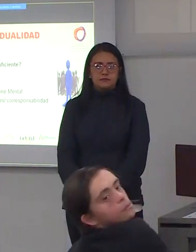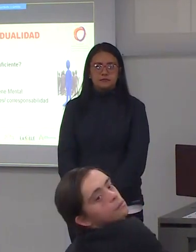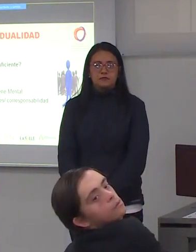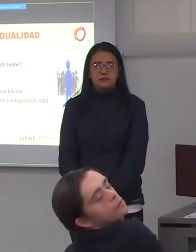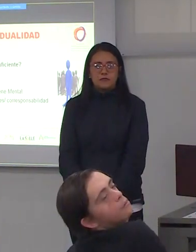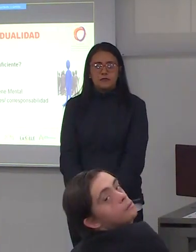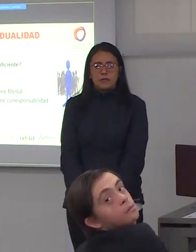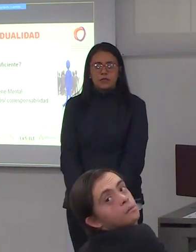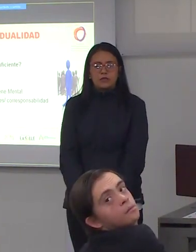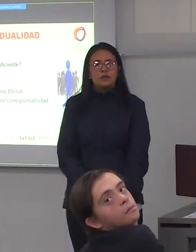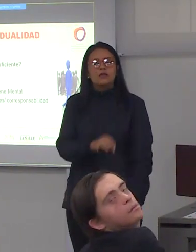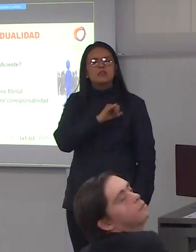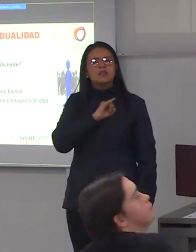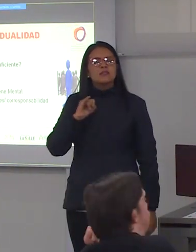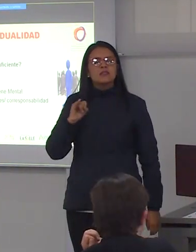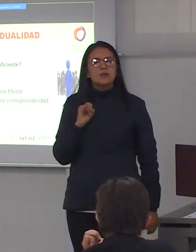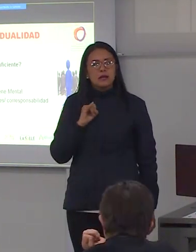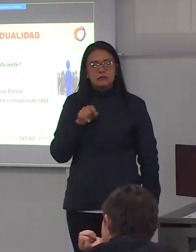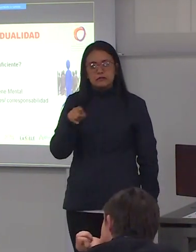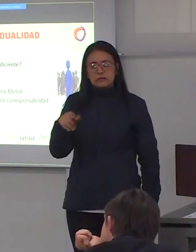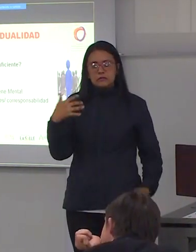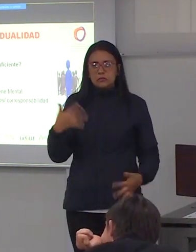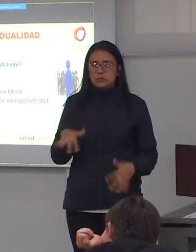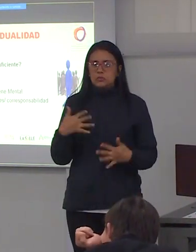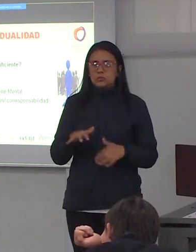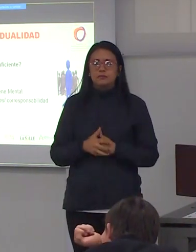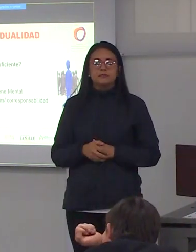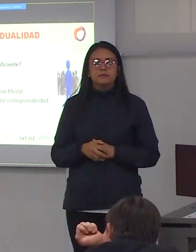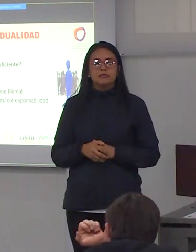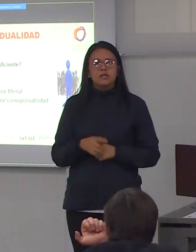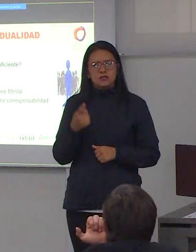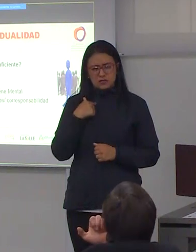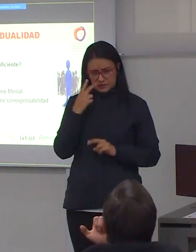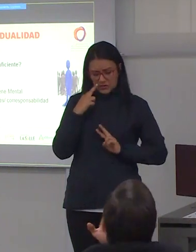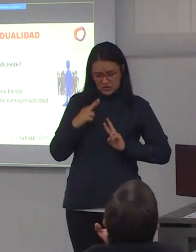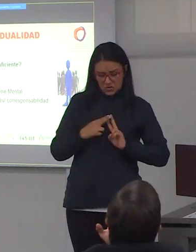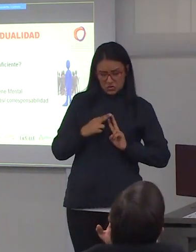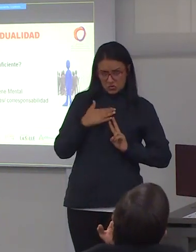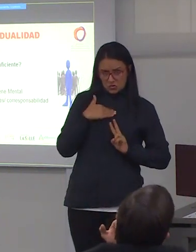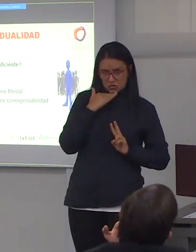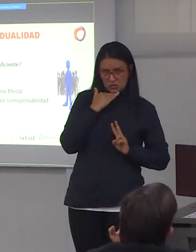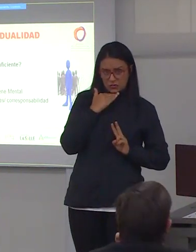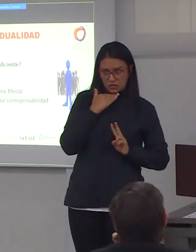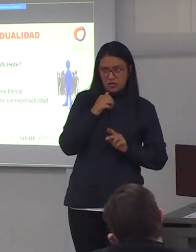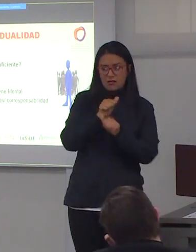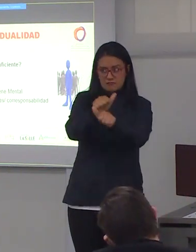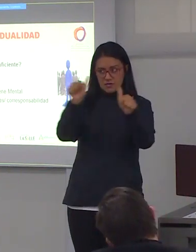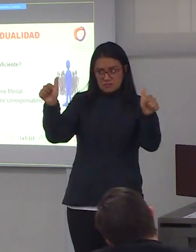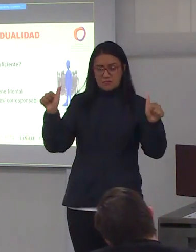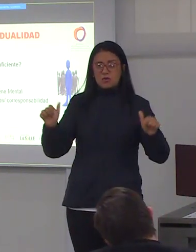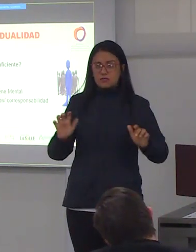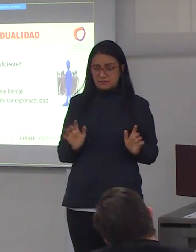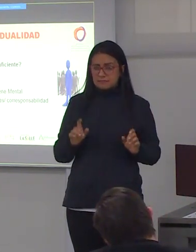individualidad y eso es un tema muy interesante y es me conozco lo suficiente y eso se los dejo a todos